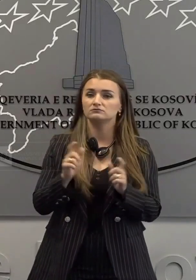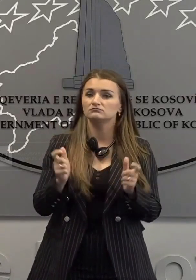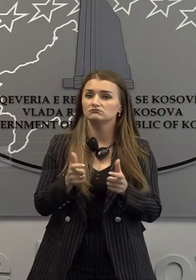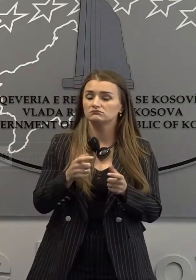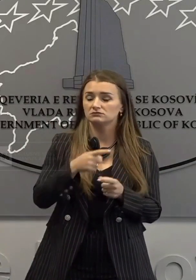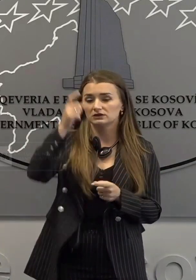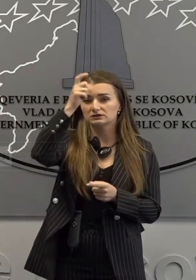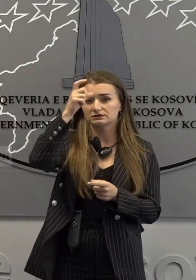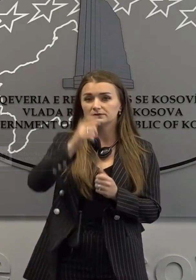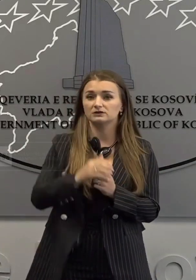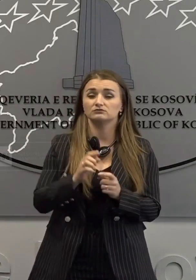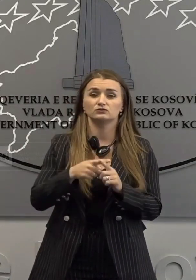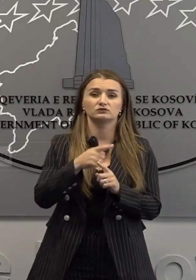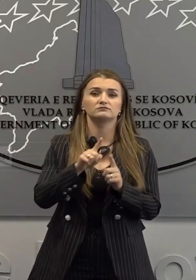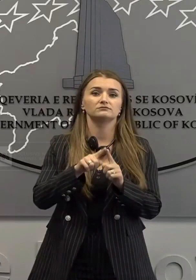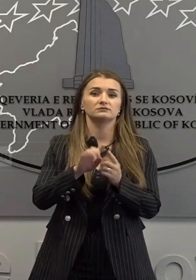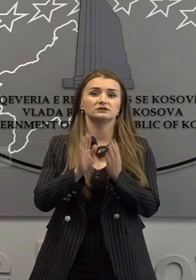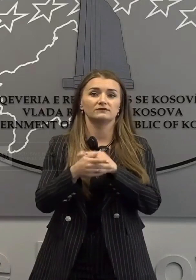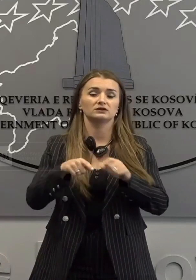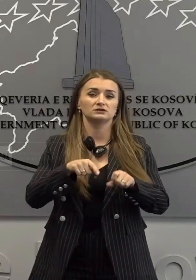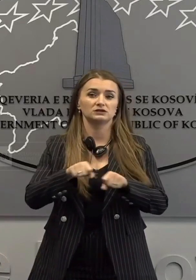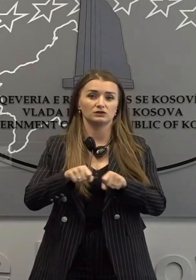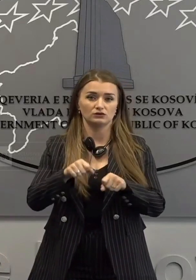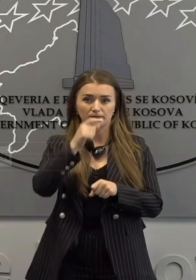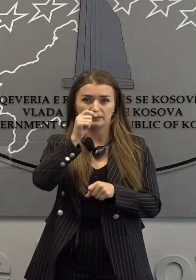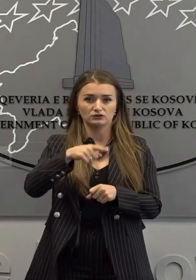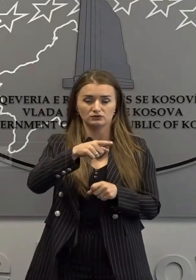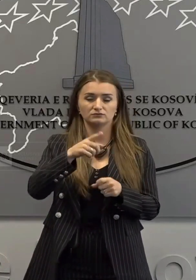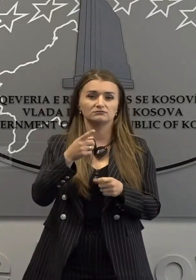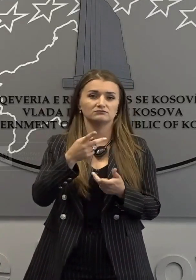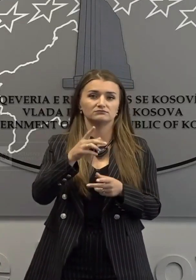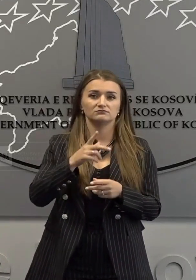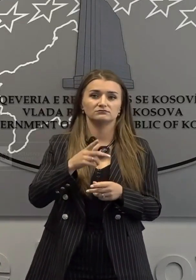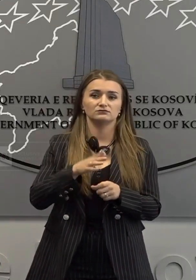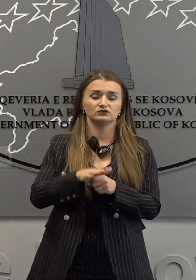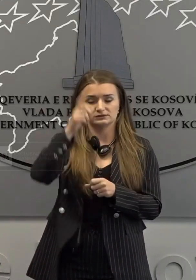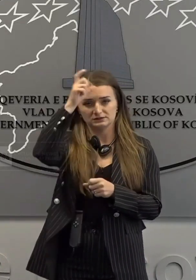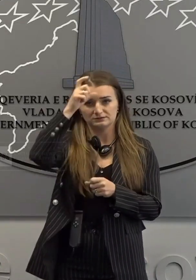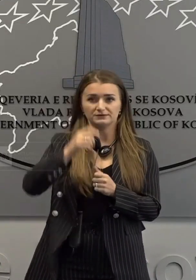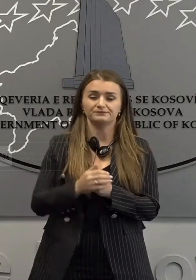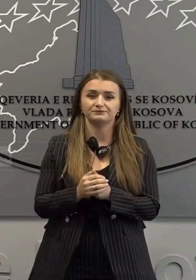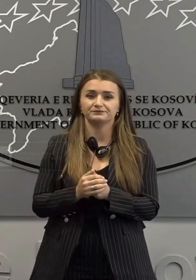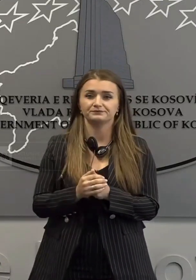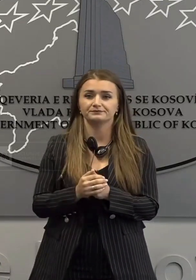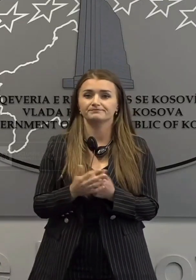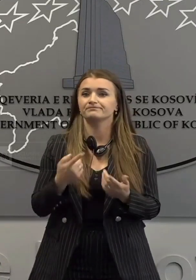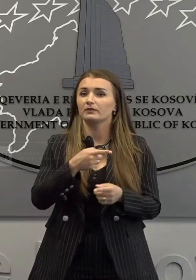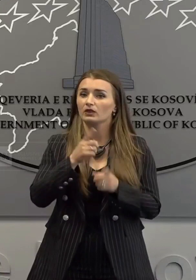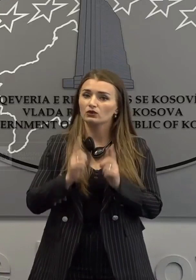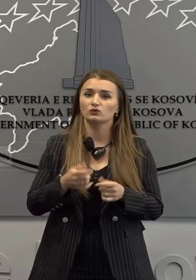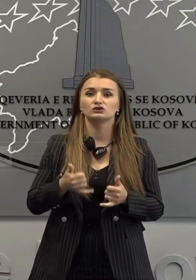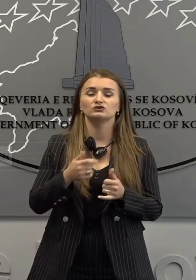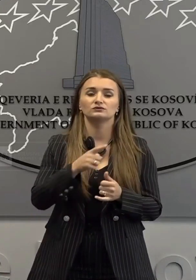edhe zëvendësdrejtori i policisë së Kosovës, zotëri Dejan Janković. Ai do duhet të ishte sot në ceremoninë e diplomimit të